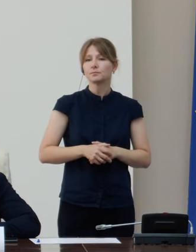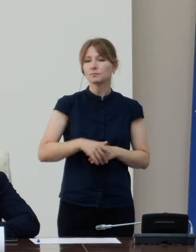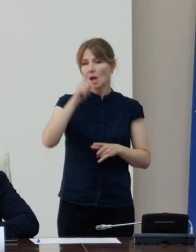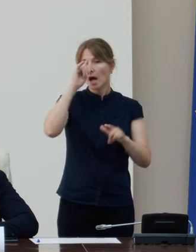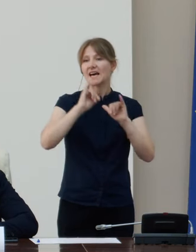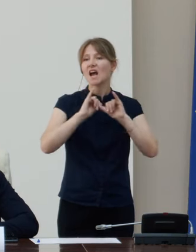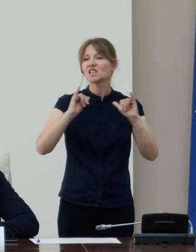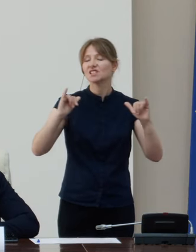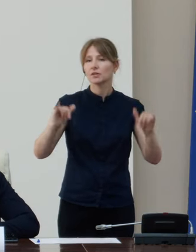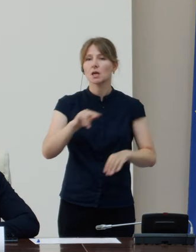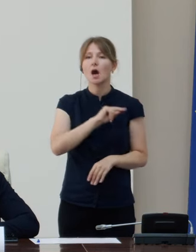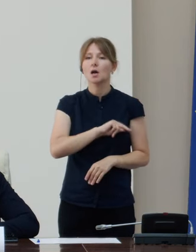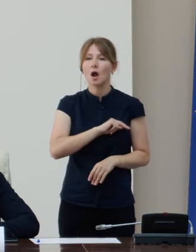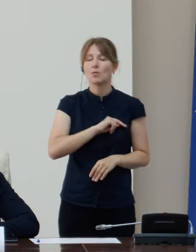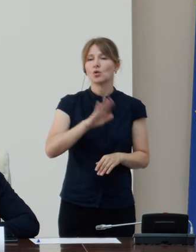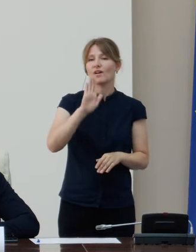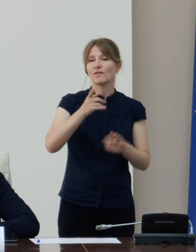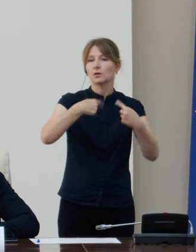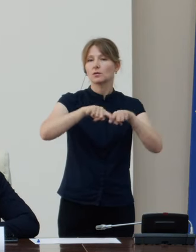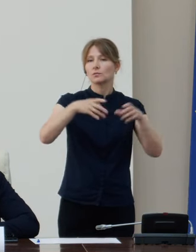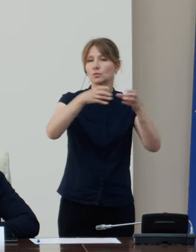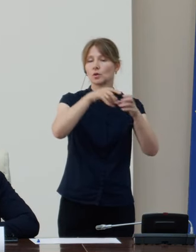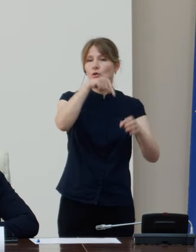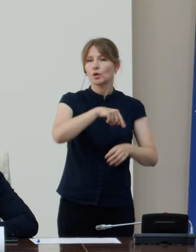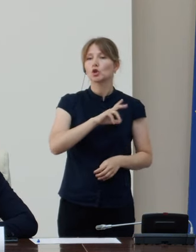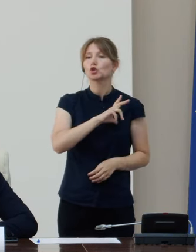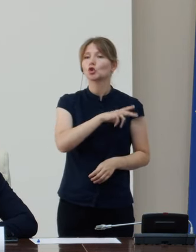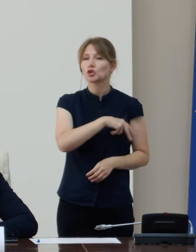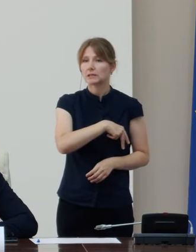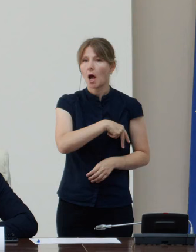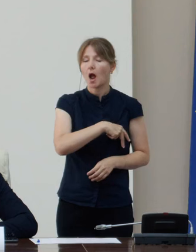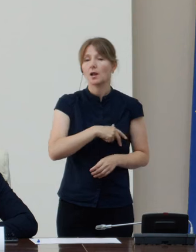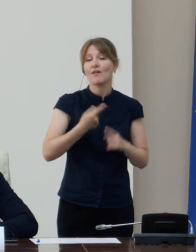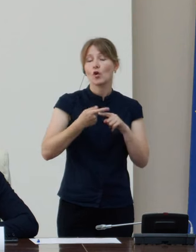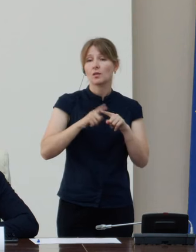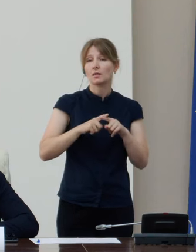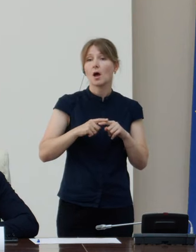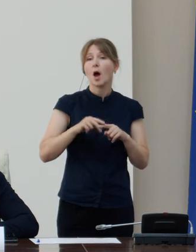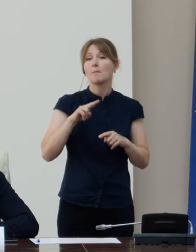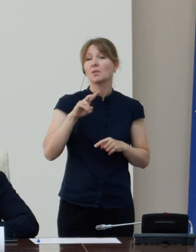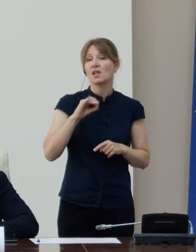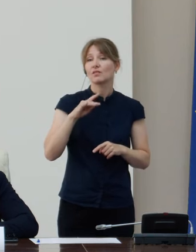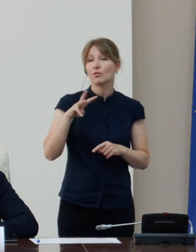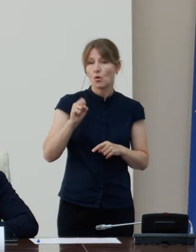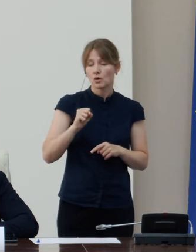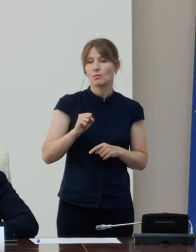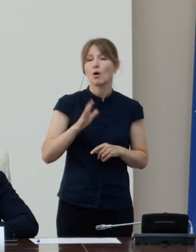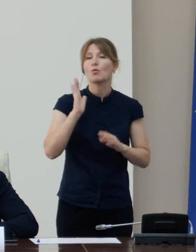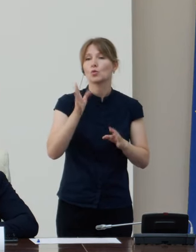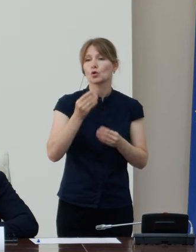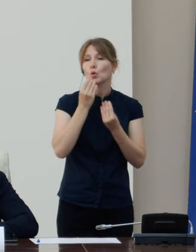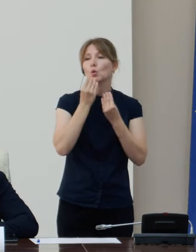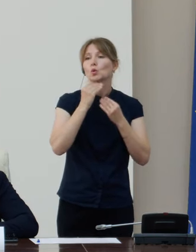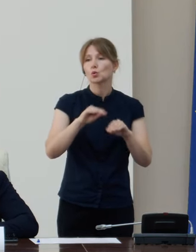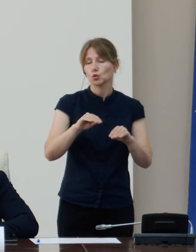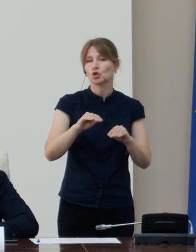dezvoltarea personalului în domeniul asistenței sociale. Și această platformă va fi disponibilă oricui din sistem